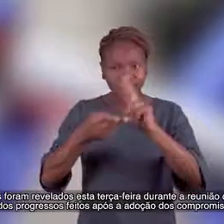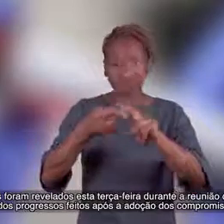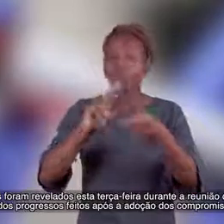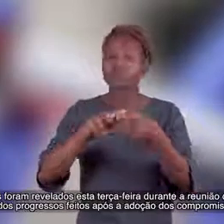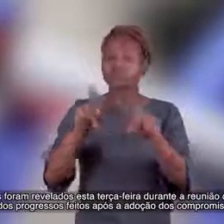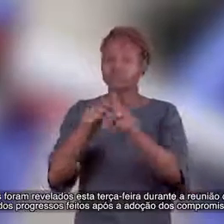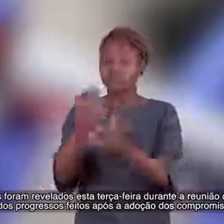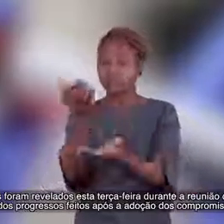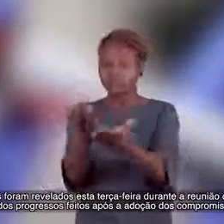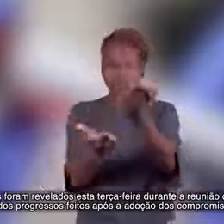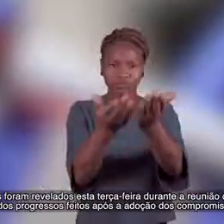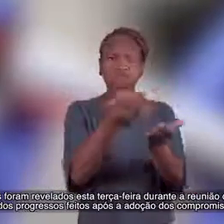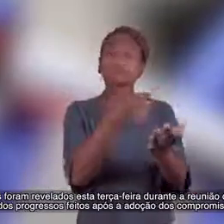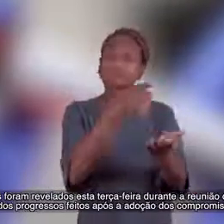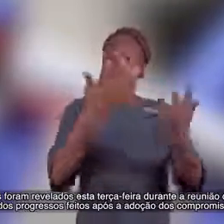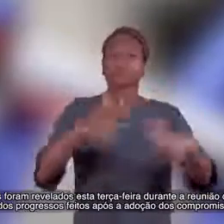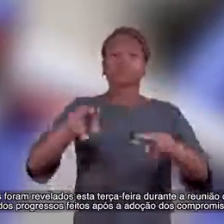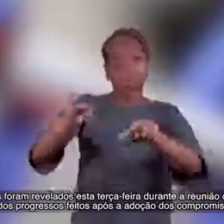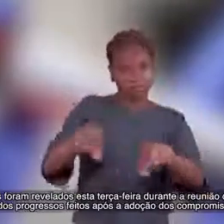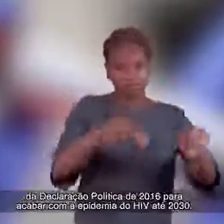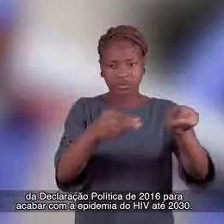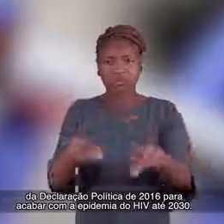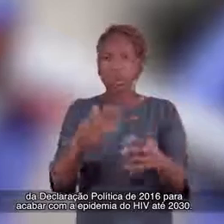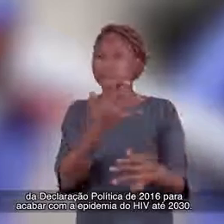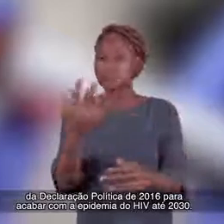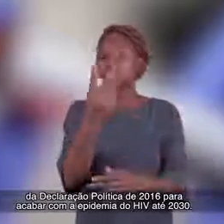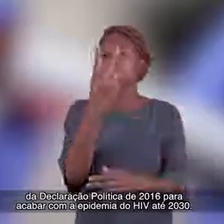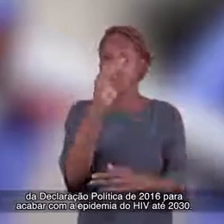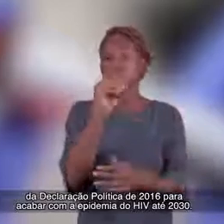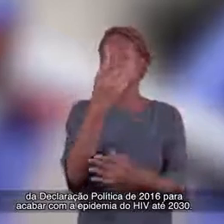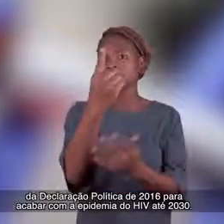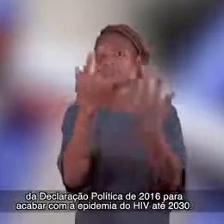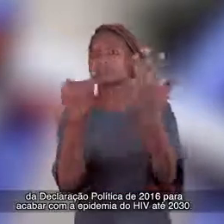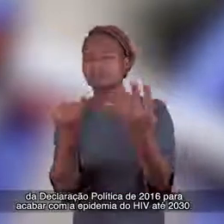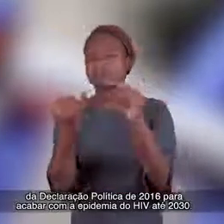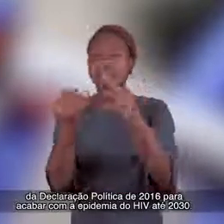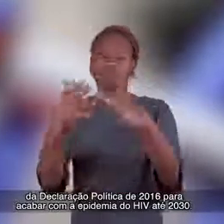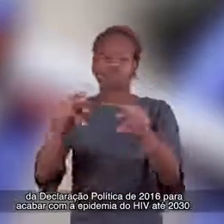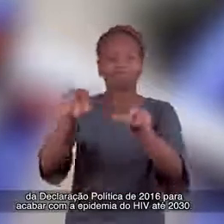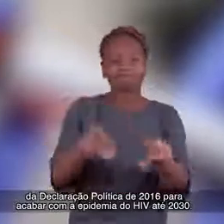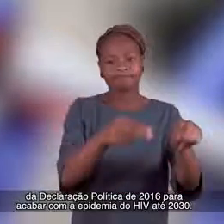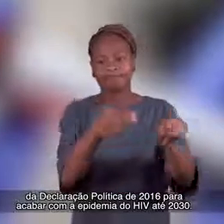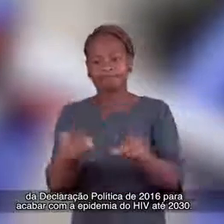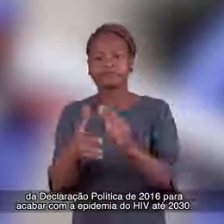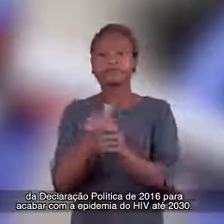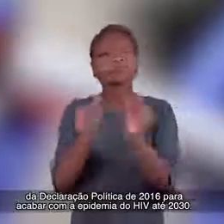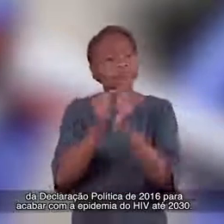progressos feitos após a adoção dos compromissos da Declaração Política de 2016 para acabar com a epidemia do HIV